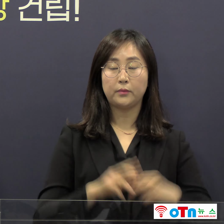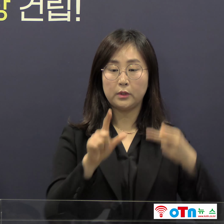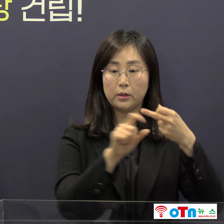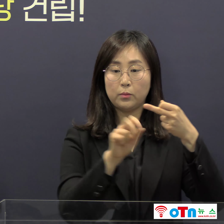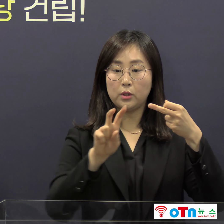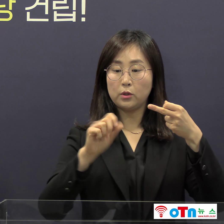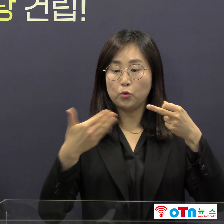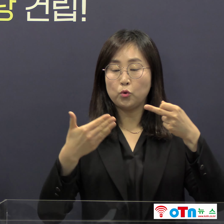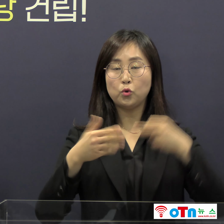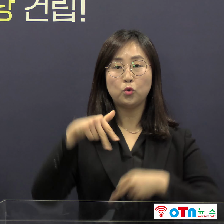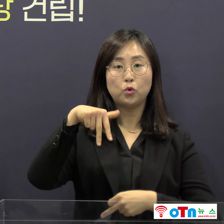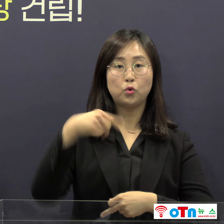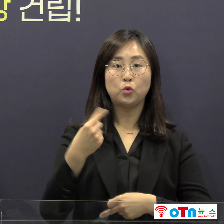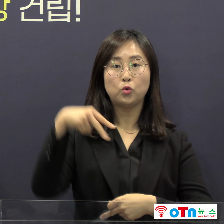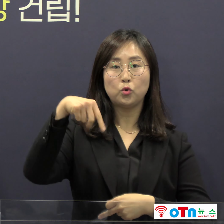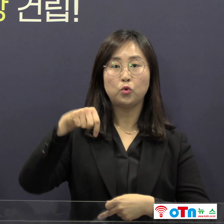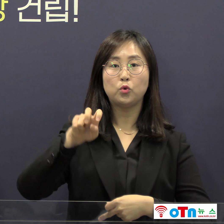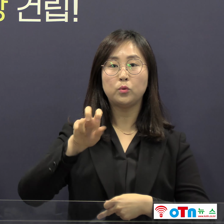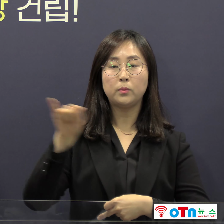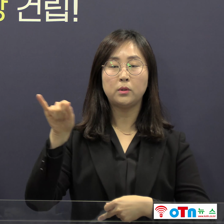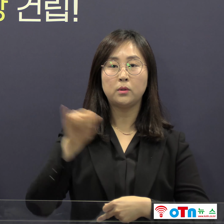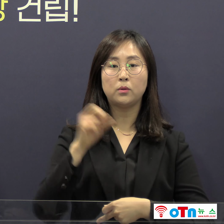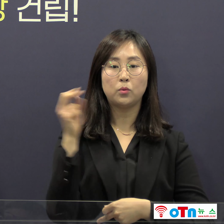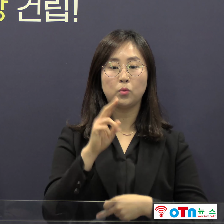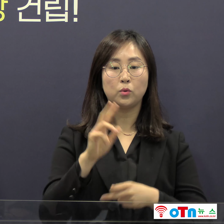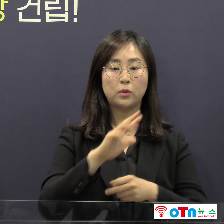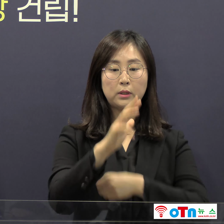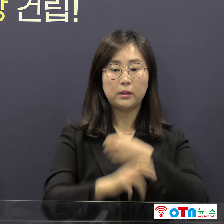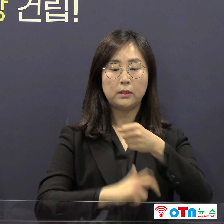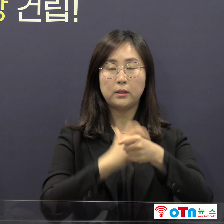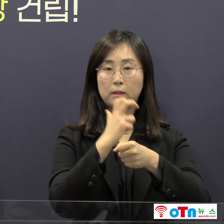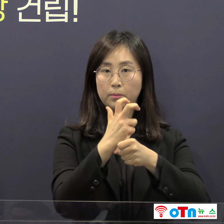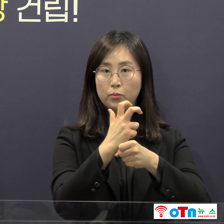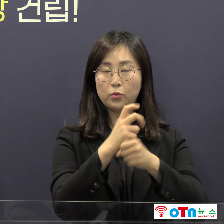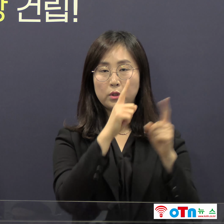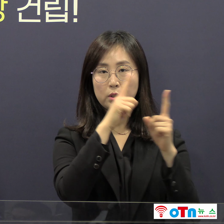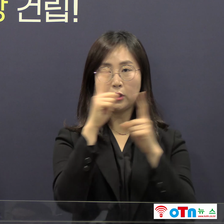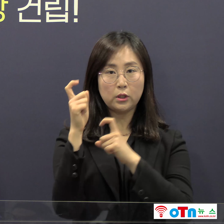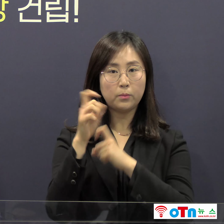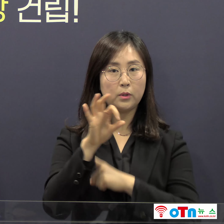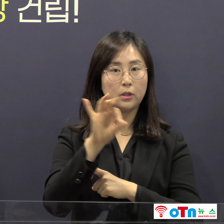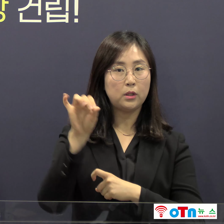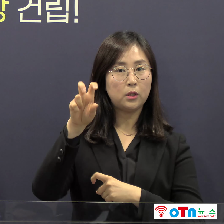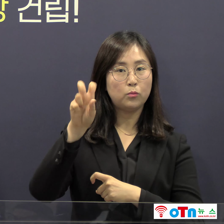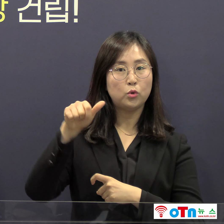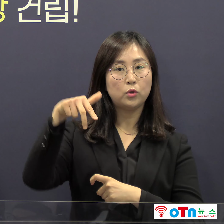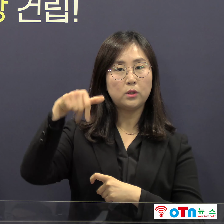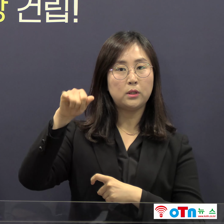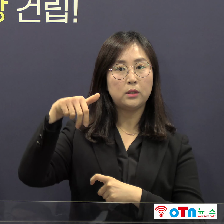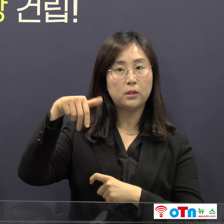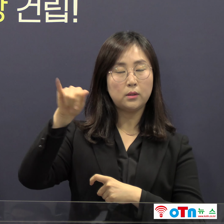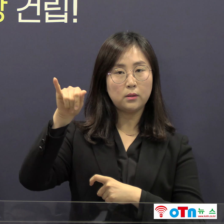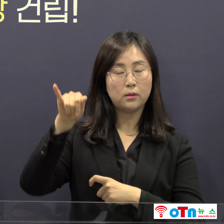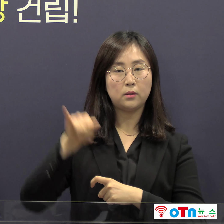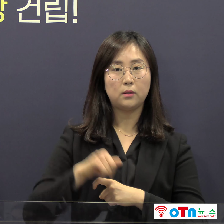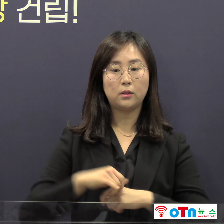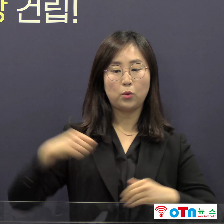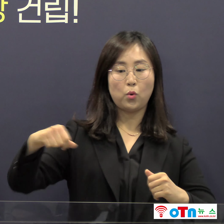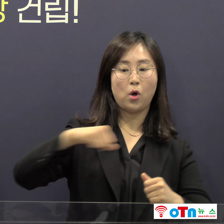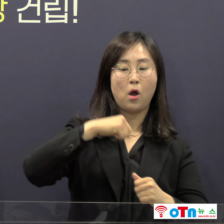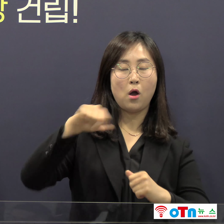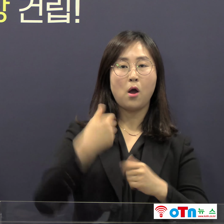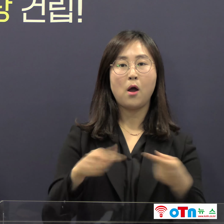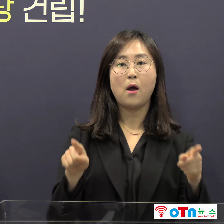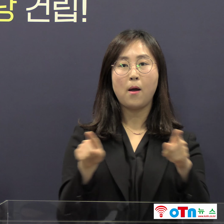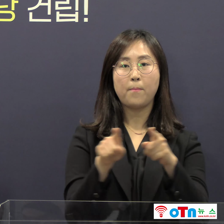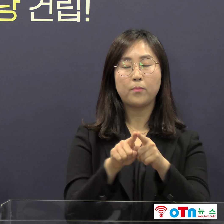조수미와 창단 70주년을 맞은 이탈리아 실내악단 이무지치가 성악과 관현악 표면에 진술을